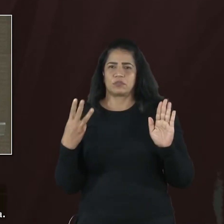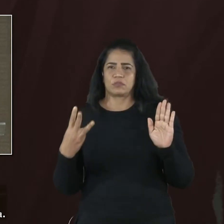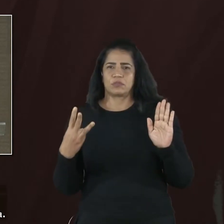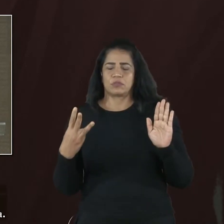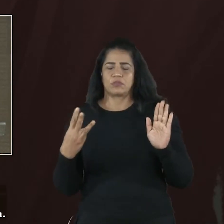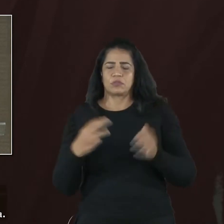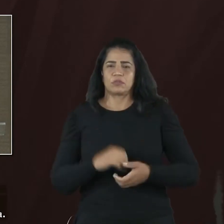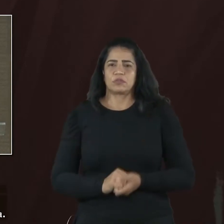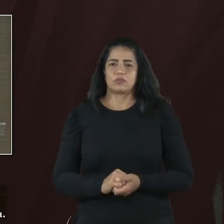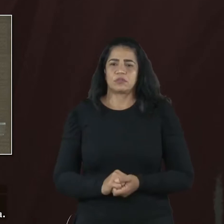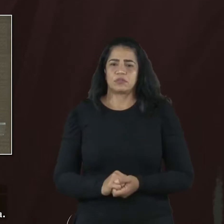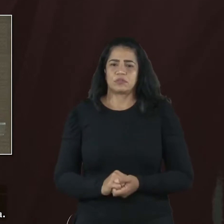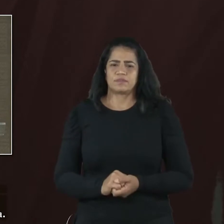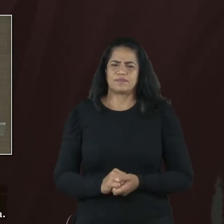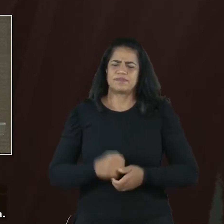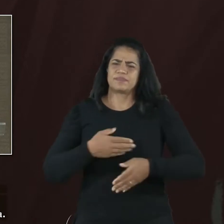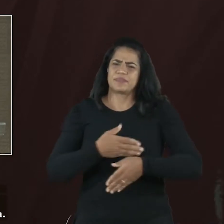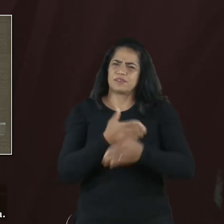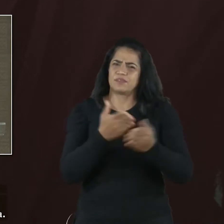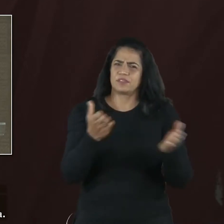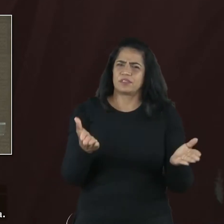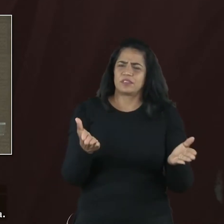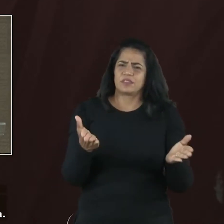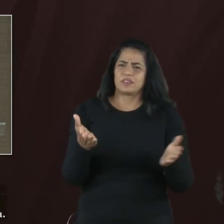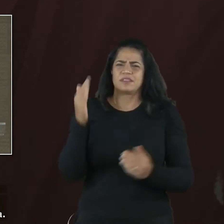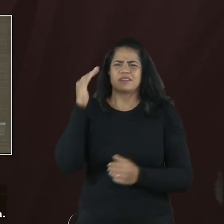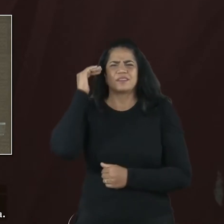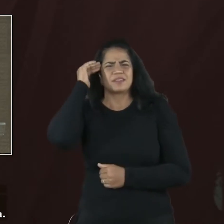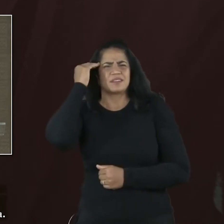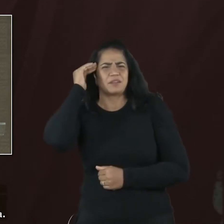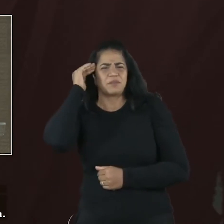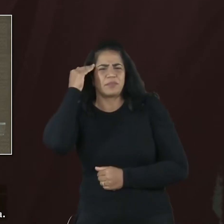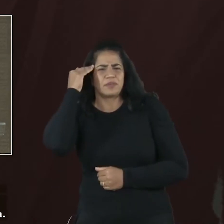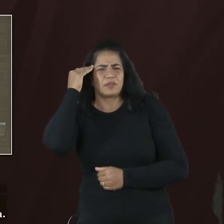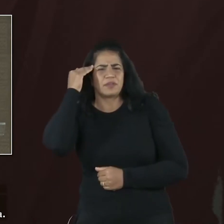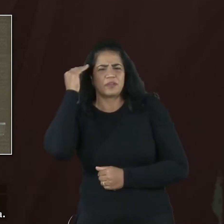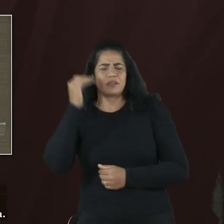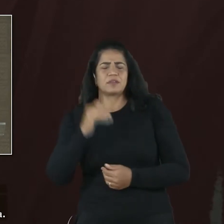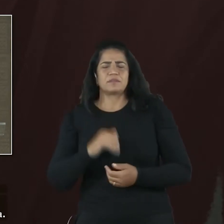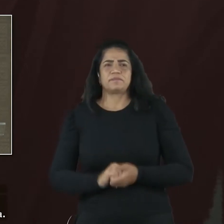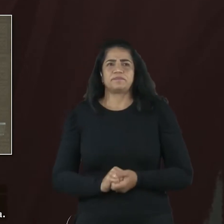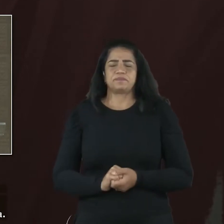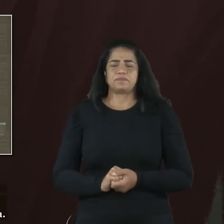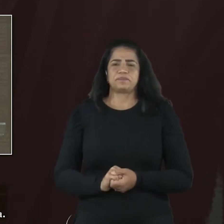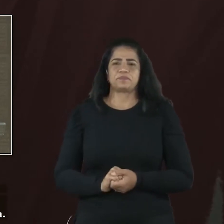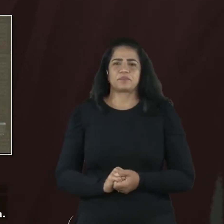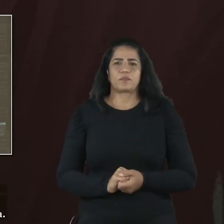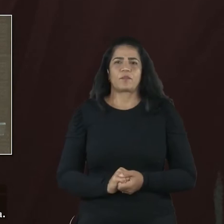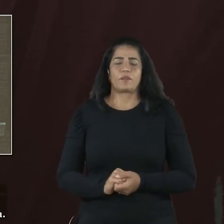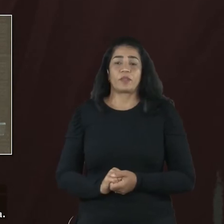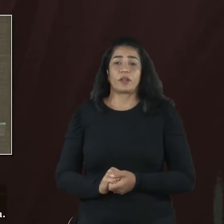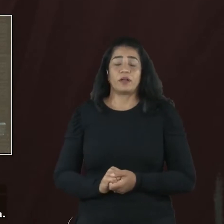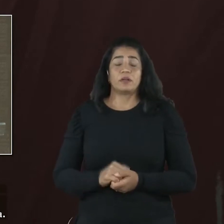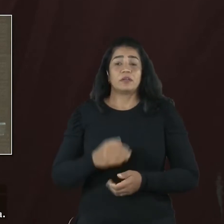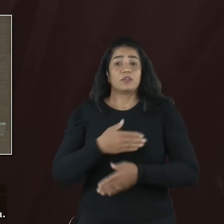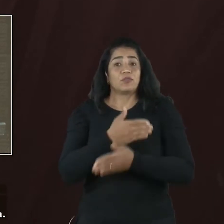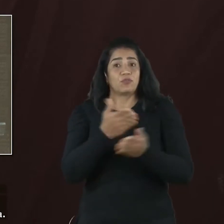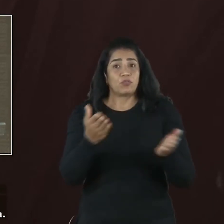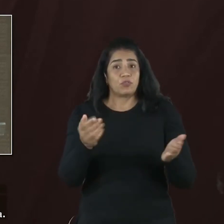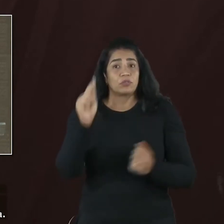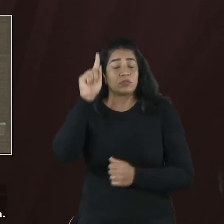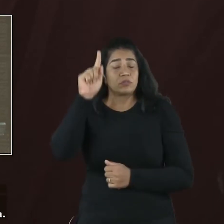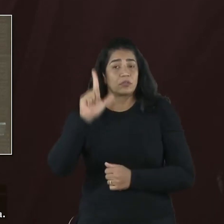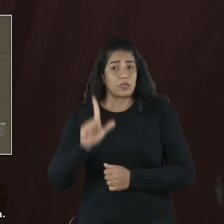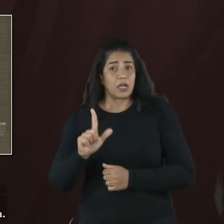E vós sabeis, porque essa carta era para os Gálatas. E vós sabeis que